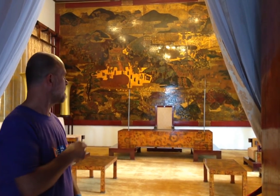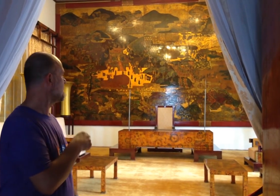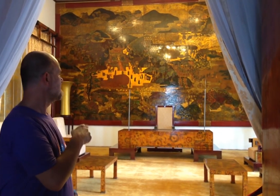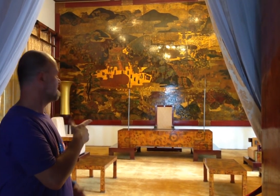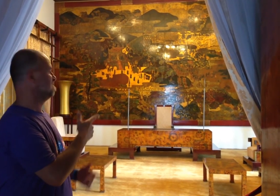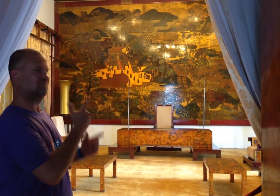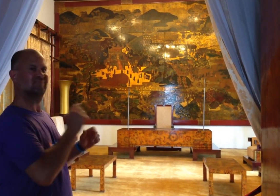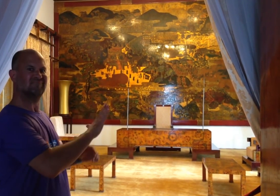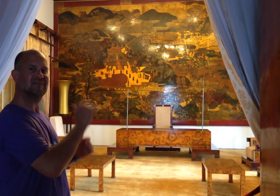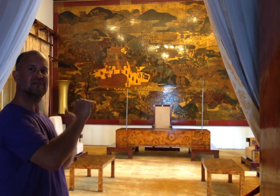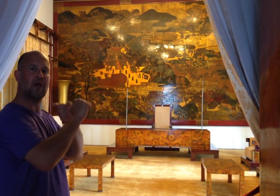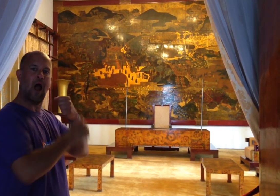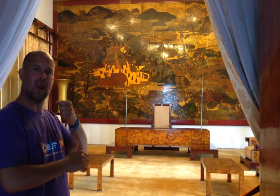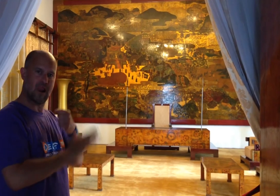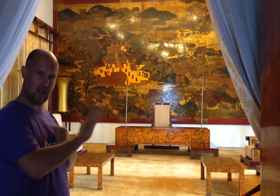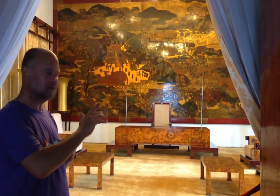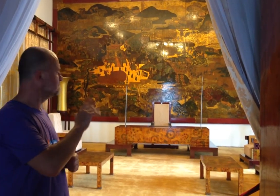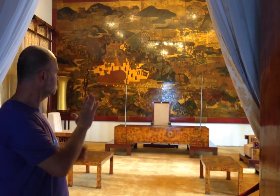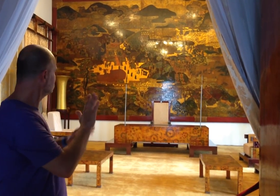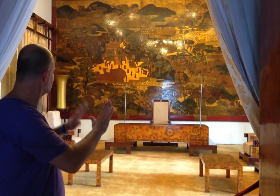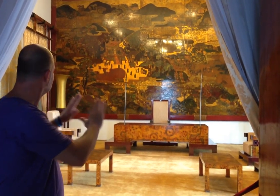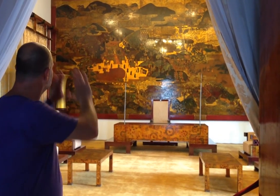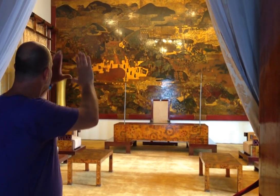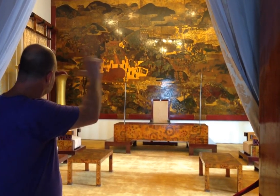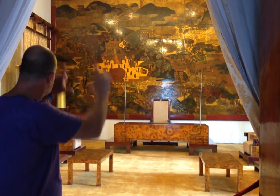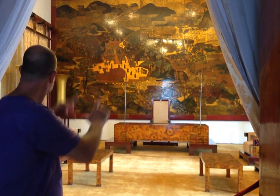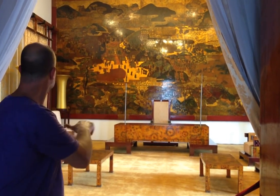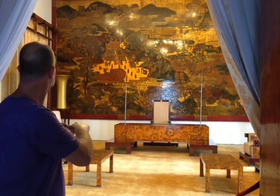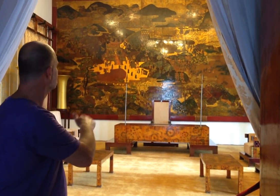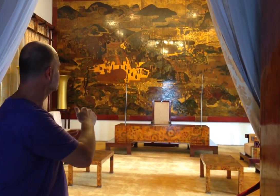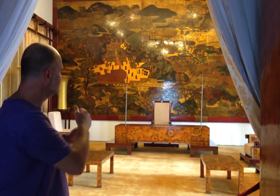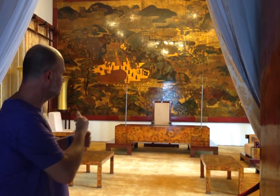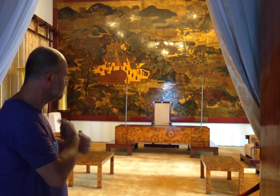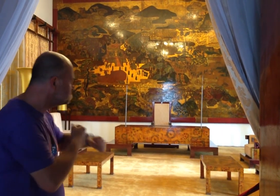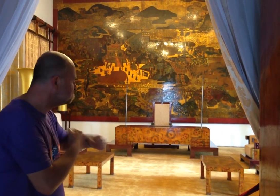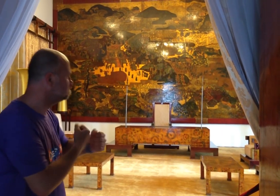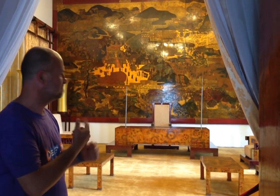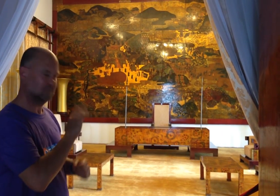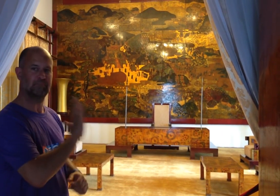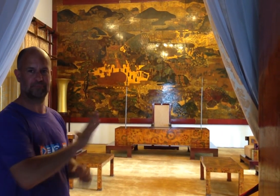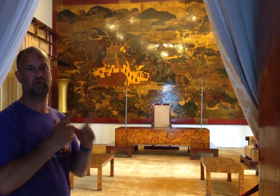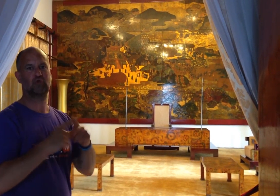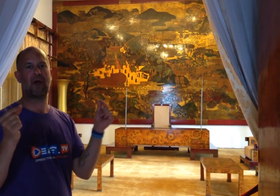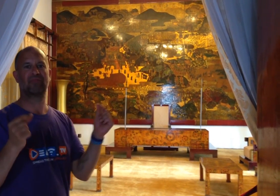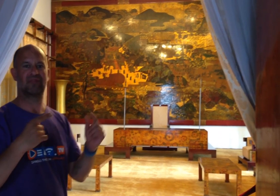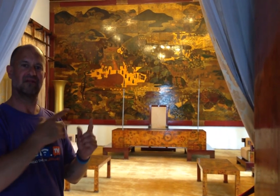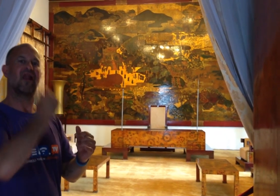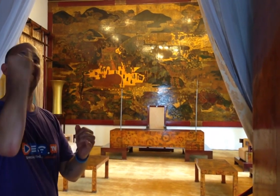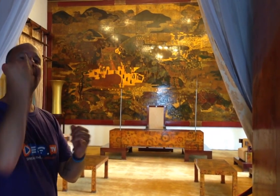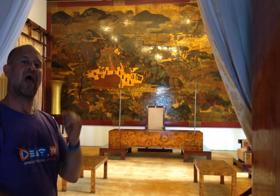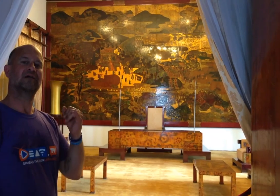1975. Die Möbel sind also alle im japanischen Stil und aus deren traditionellen